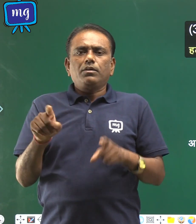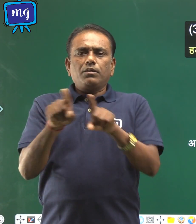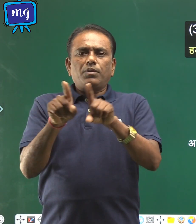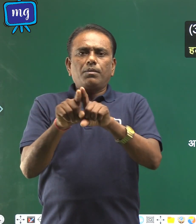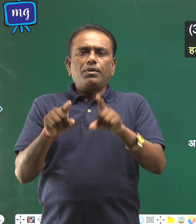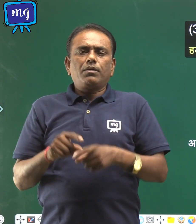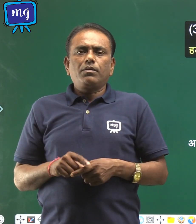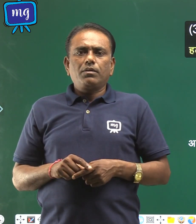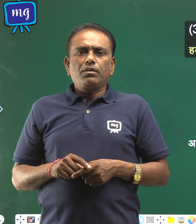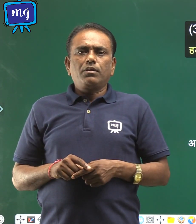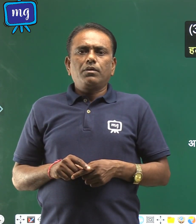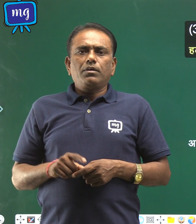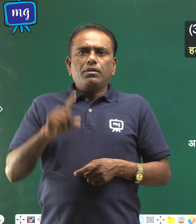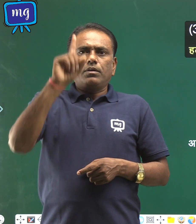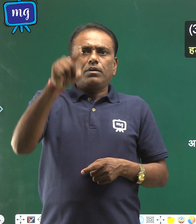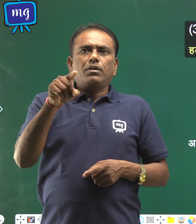बराबर